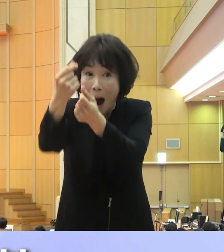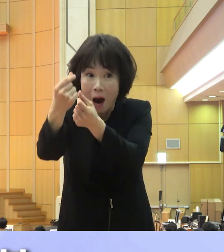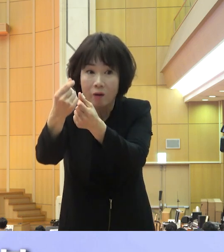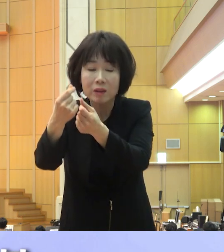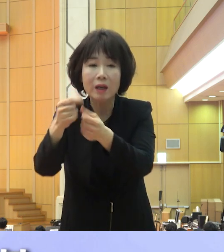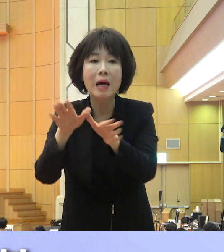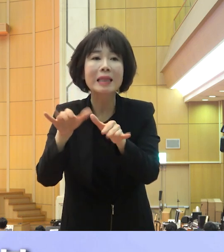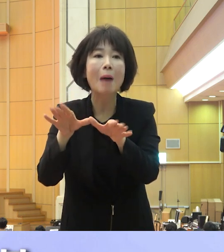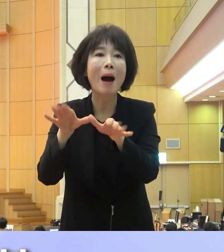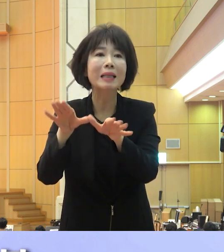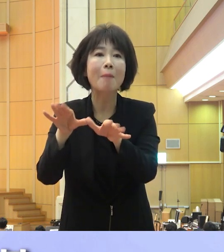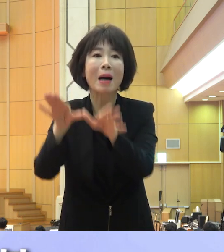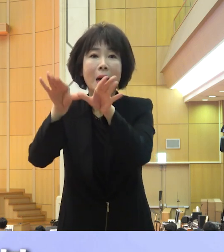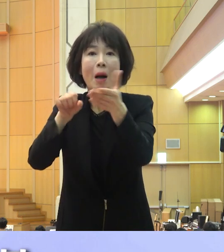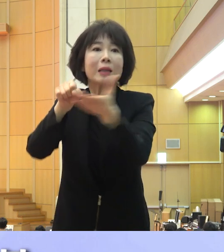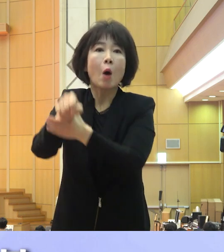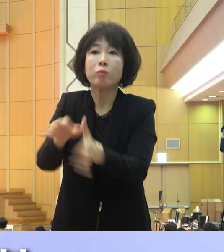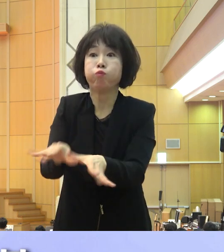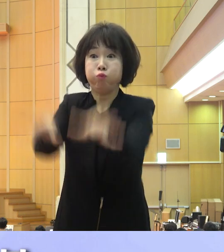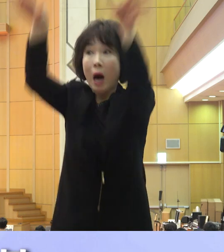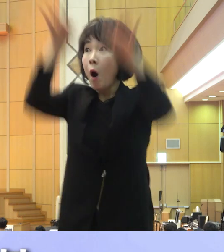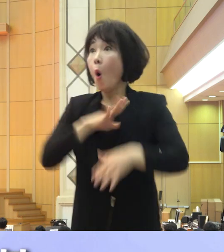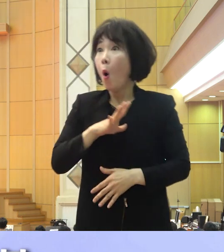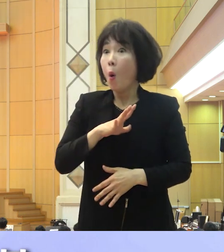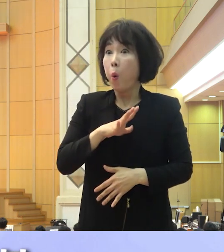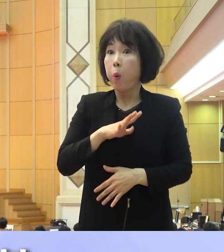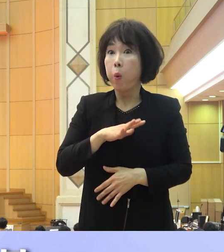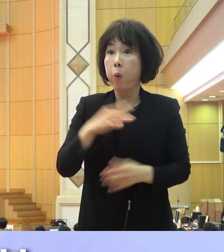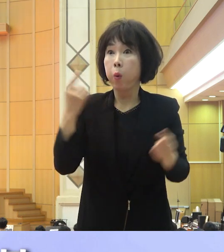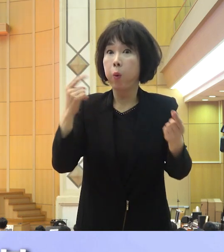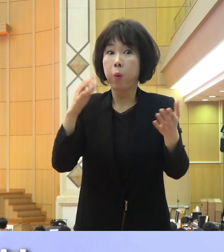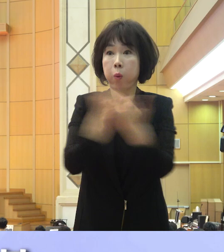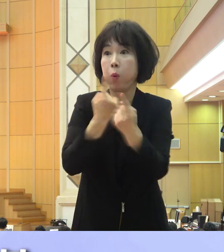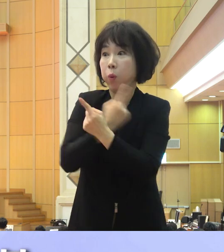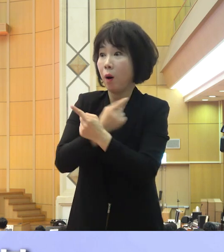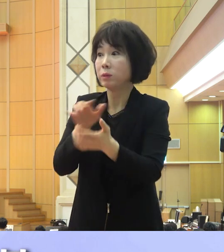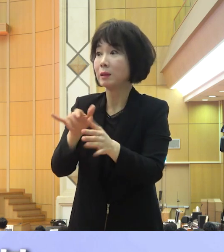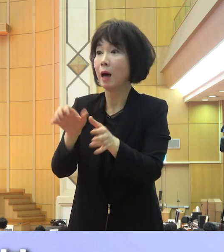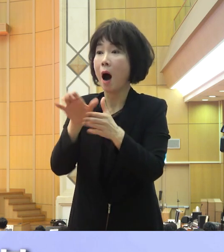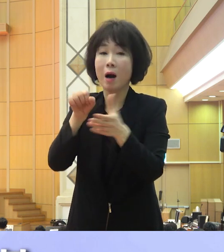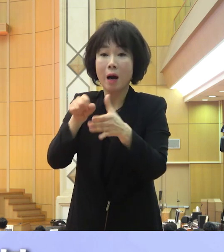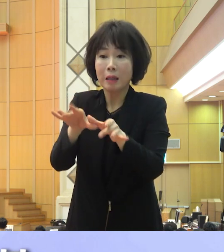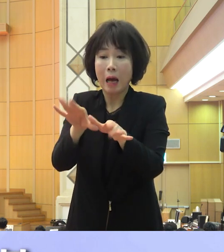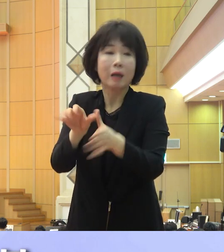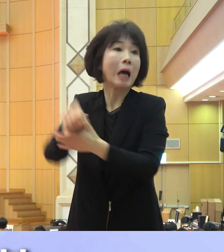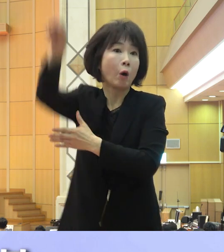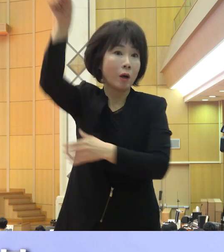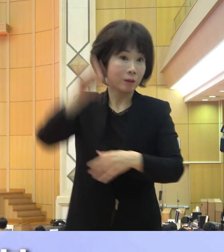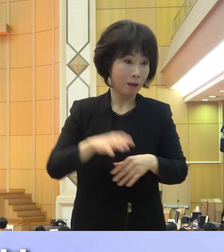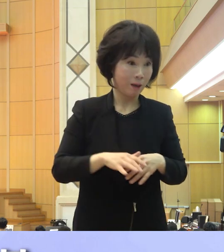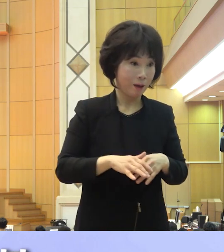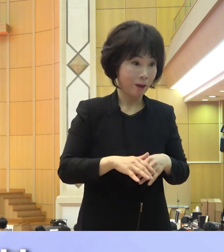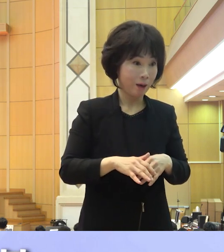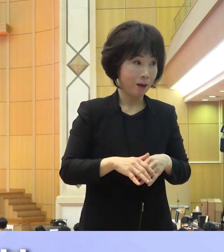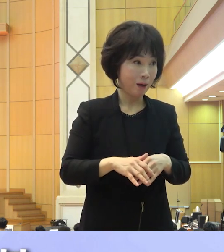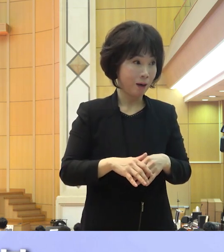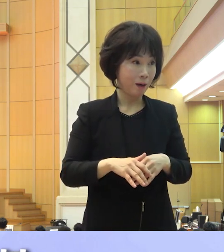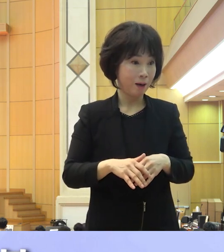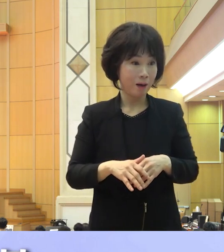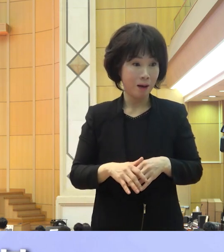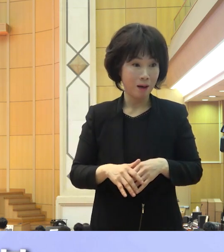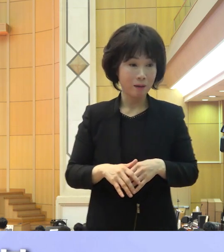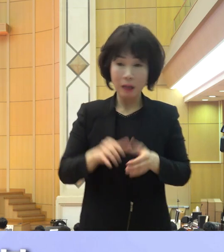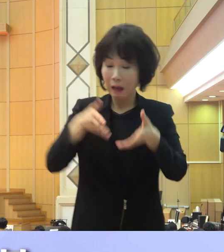죽어버리게 되면, 고치집을 제대로 못 지면 죽어버리게 되면 어떻게 됩니까? 그냥 나방이로 태어날 수가